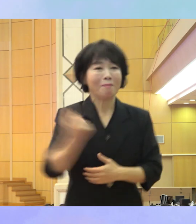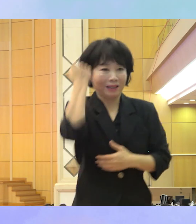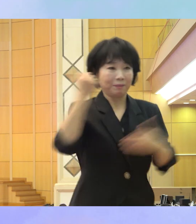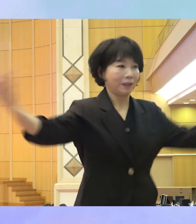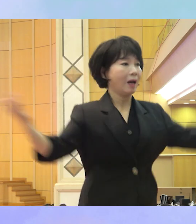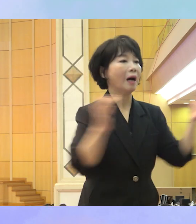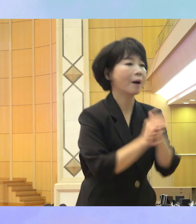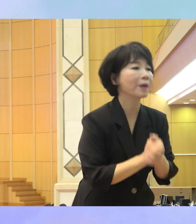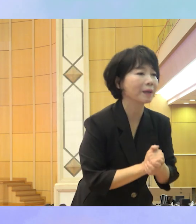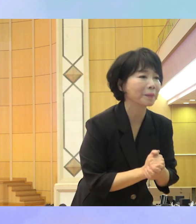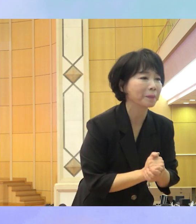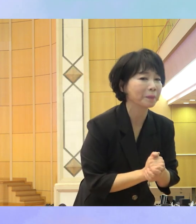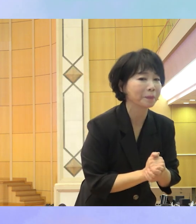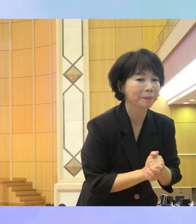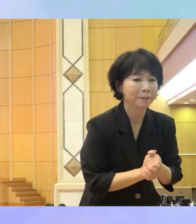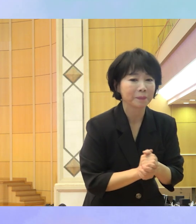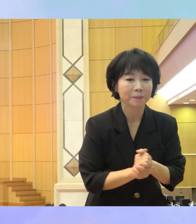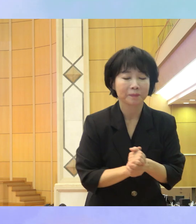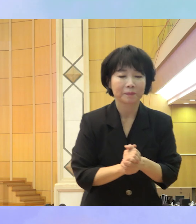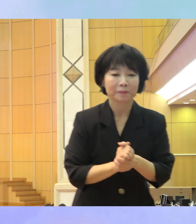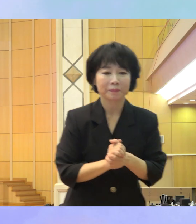받느니라. 예.